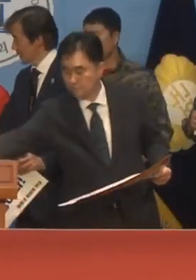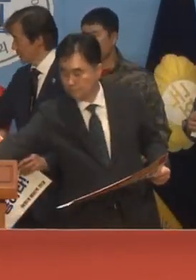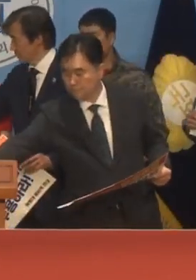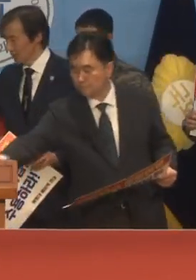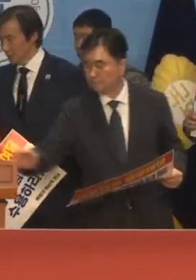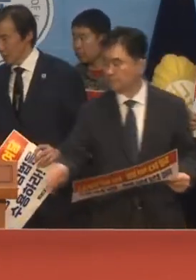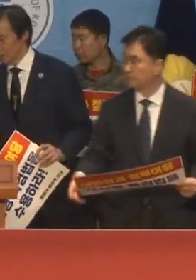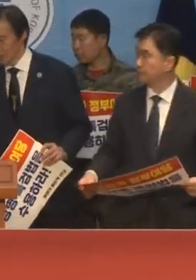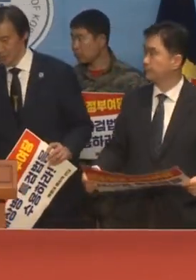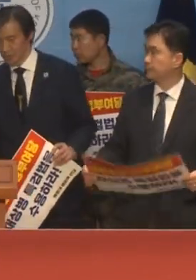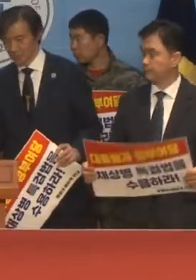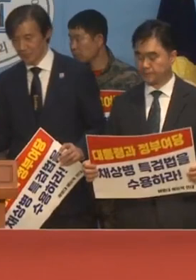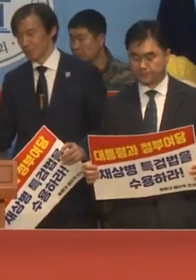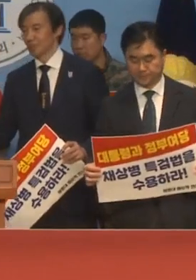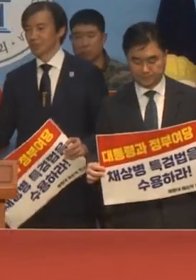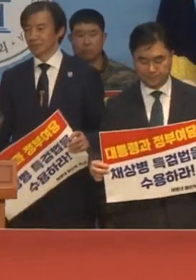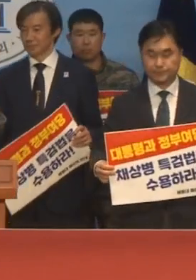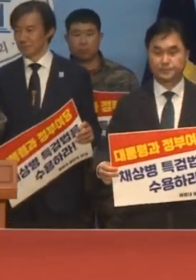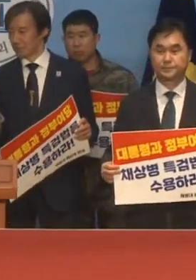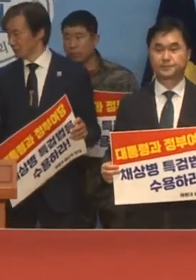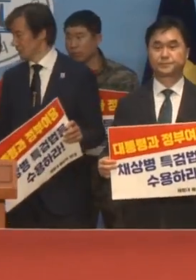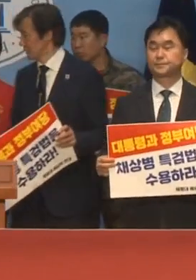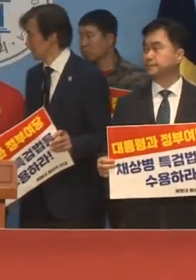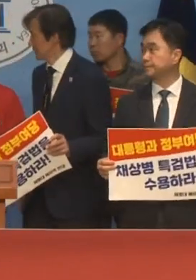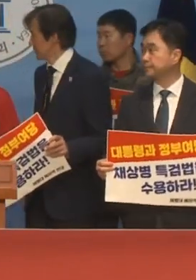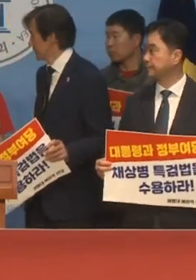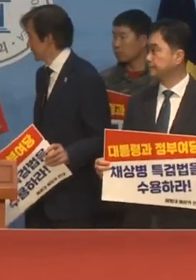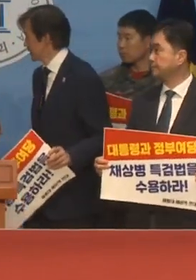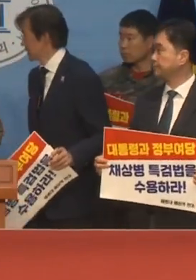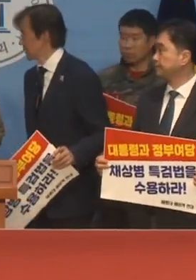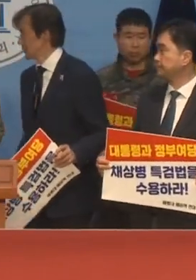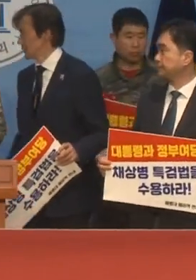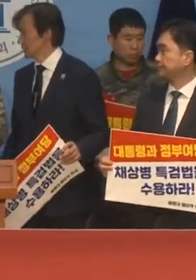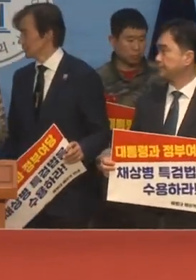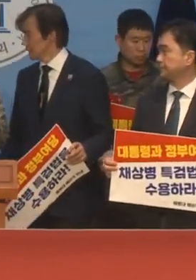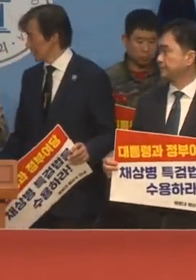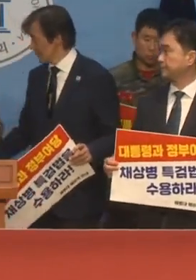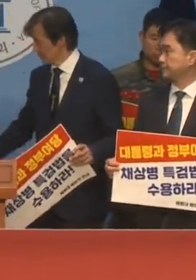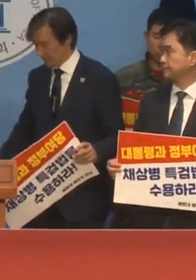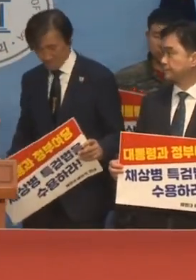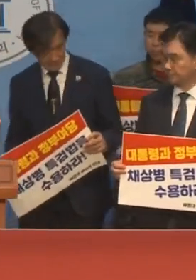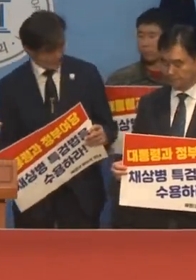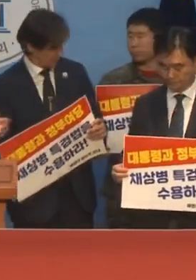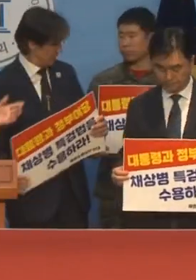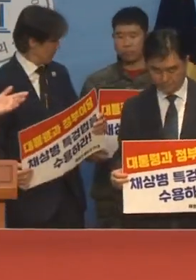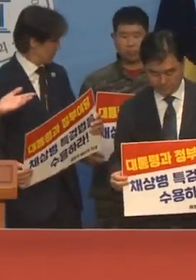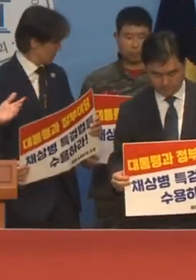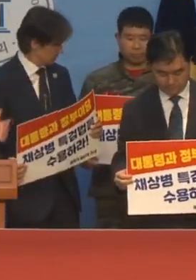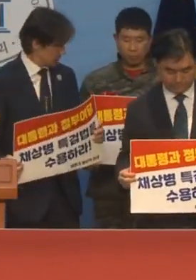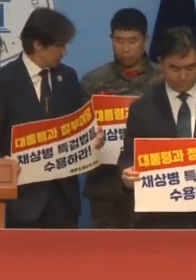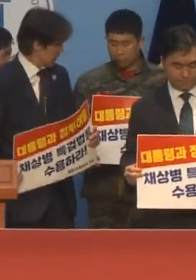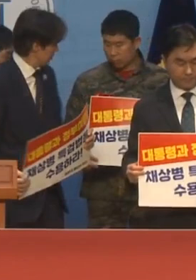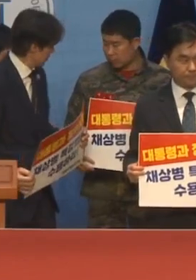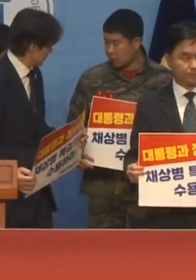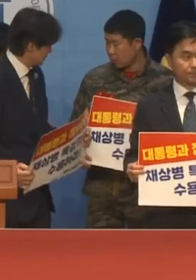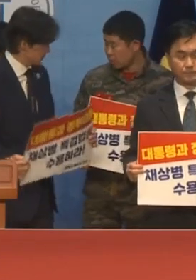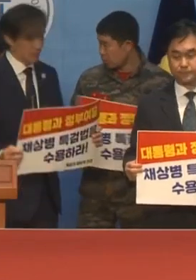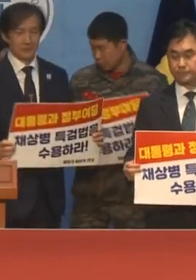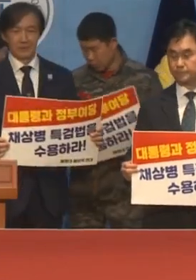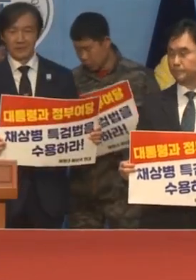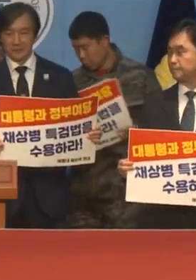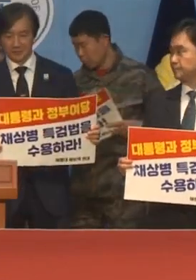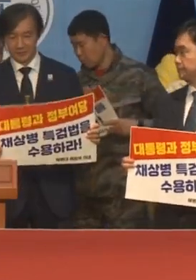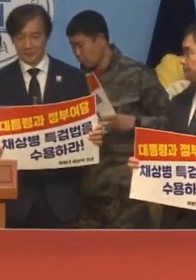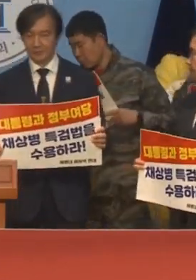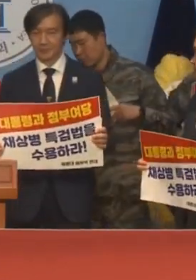주인공 회장께서 가운데 서시고요. 요 사이사이에 껴주세요. 네. 사이사이에 껴주십시오. 네. 여기 연대분들이 앞에 오시기 좋을 것